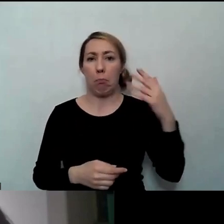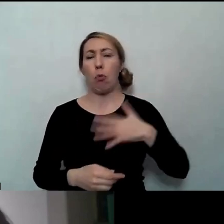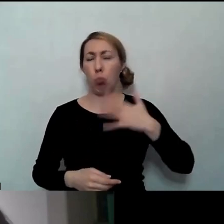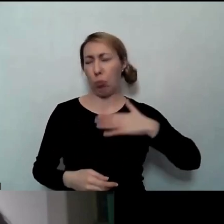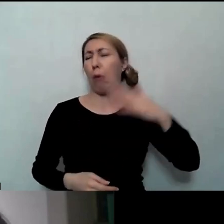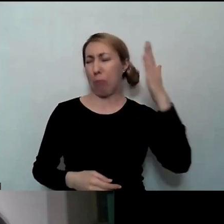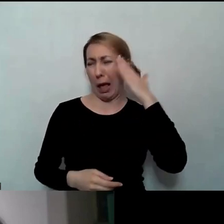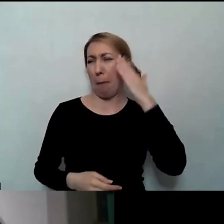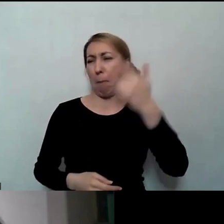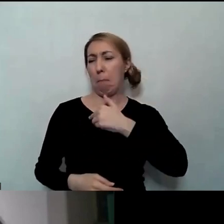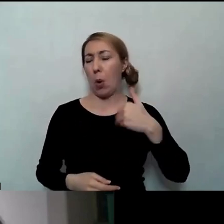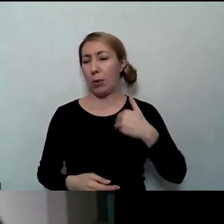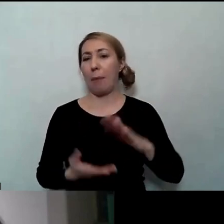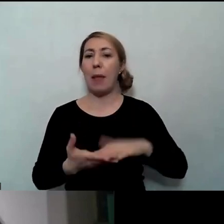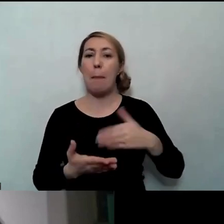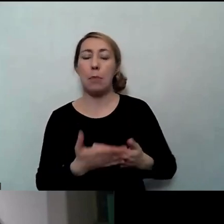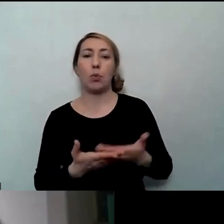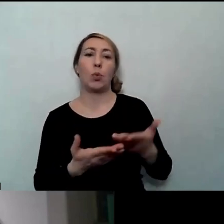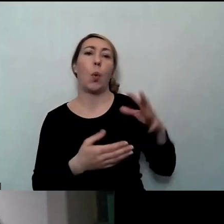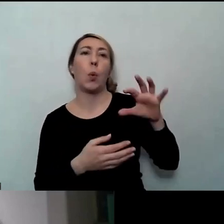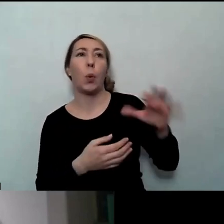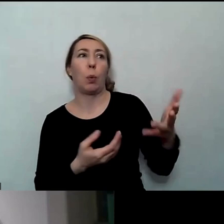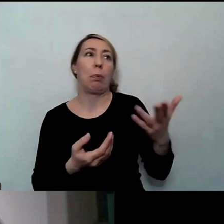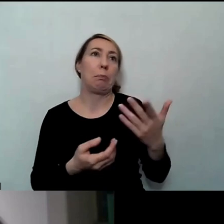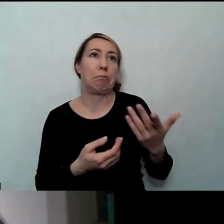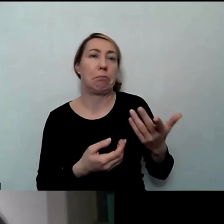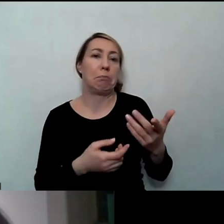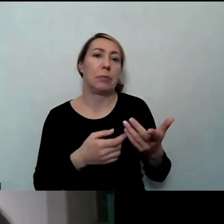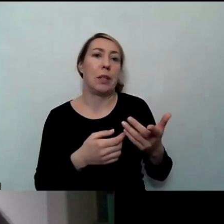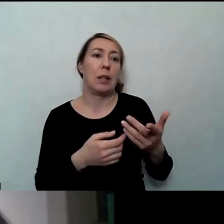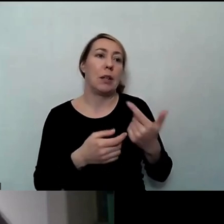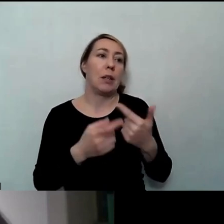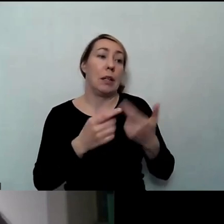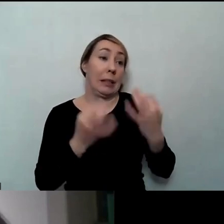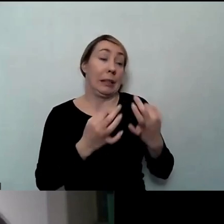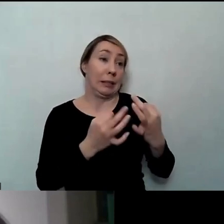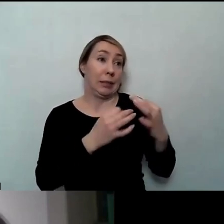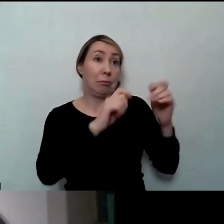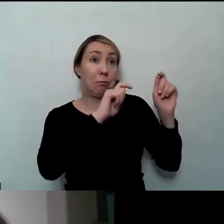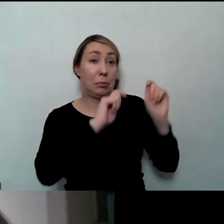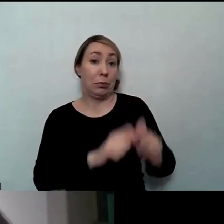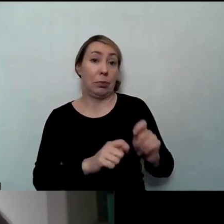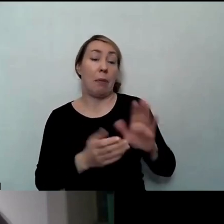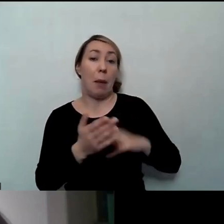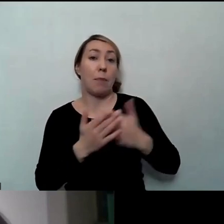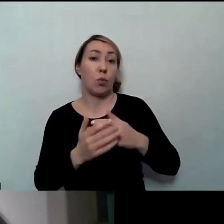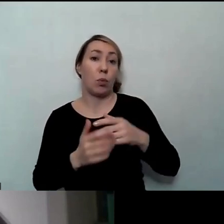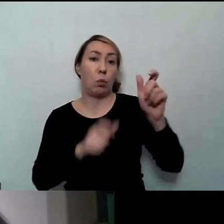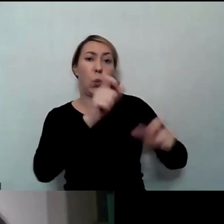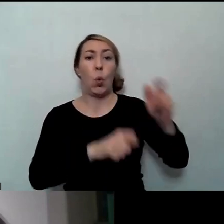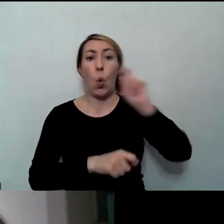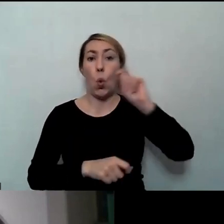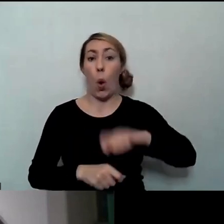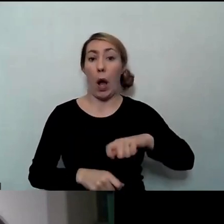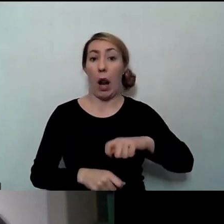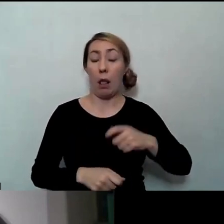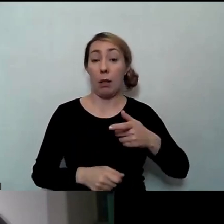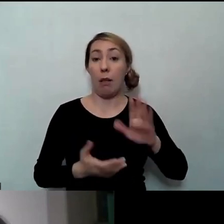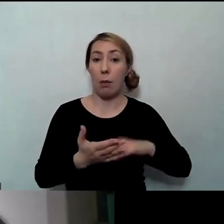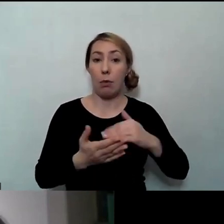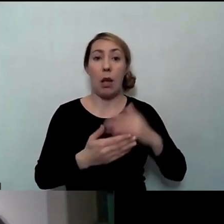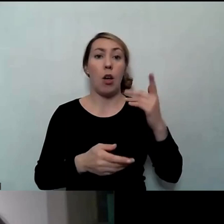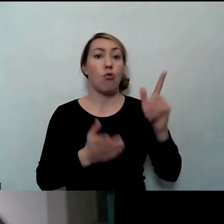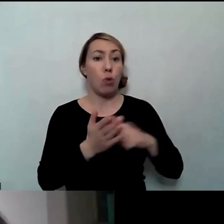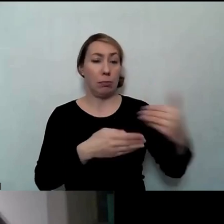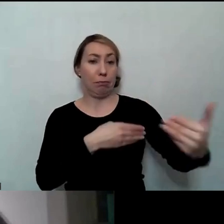tutaj na przykład o grupie osób bardzo licznie dziś reprezentowanych, na przykład Ukraińcach, którzy często, gdy do mnie przychodzą